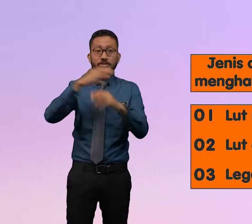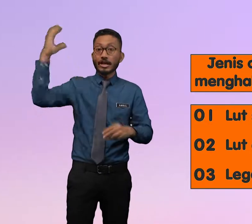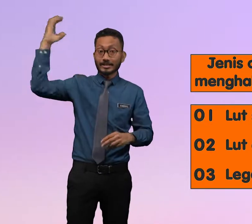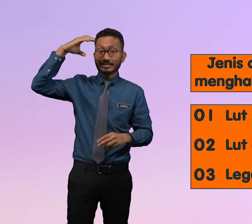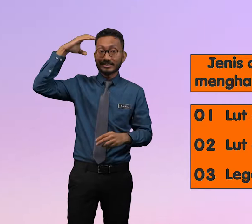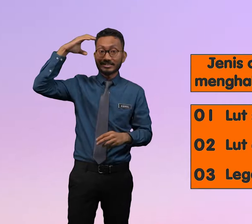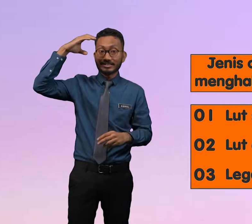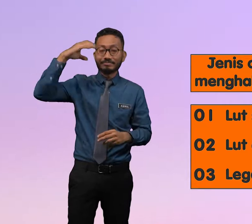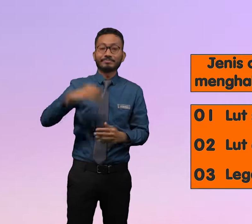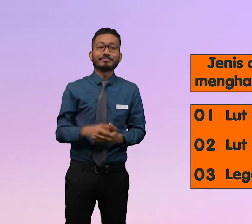cahaya.